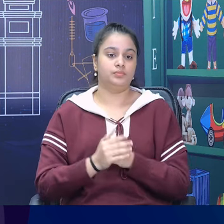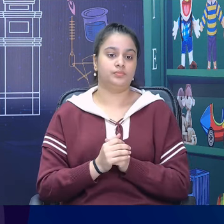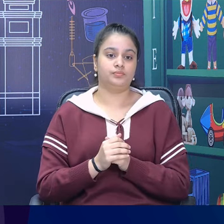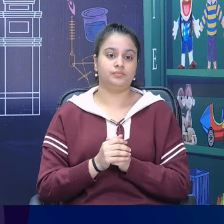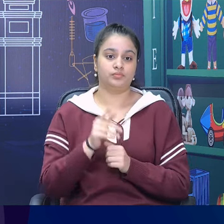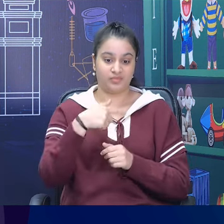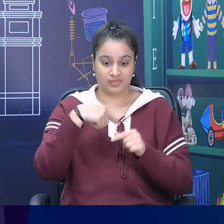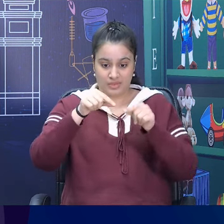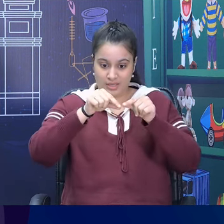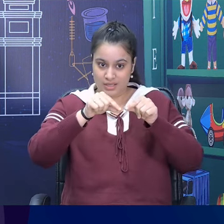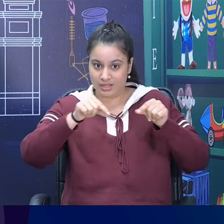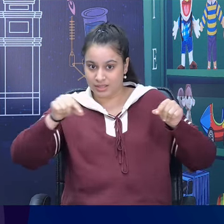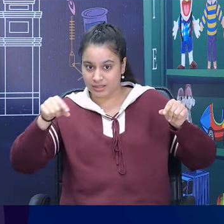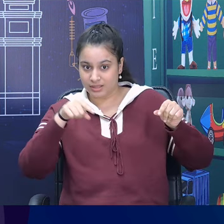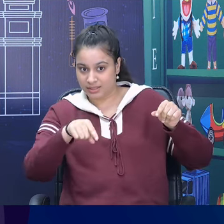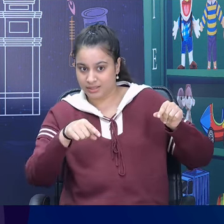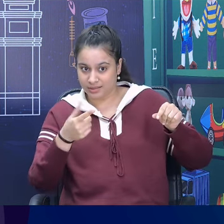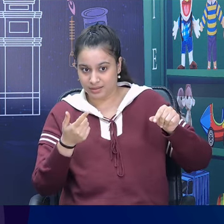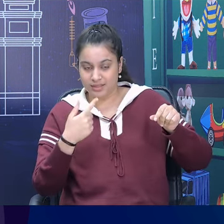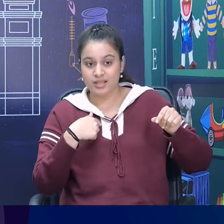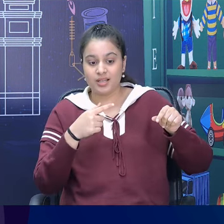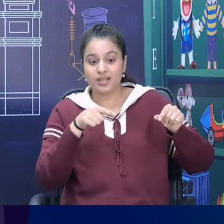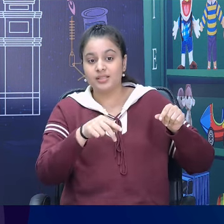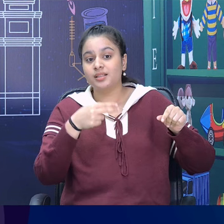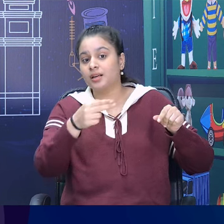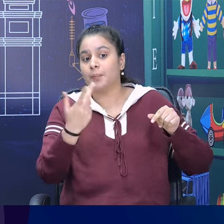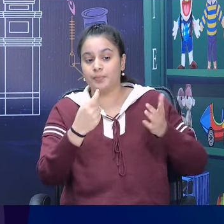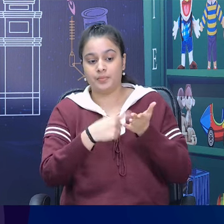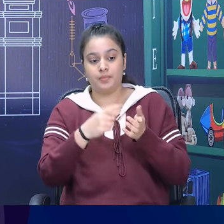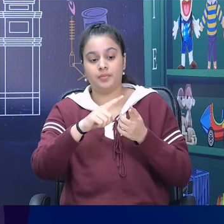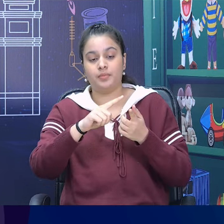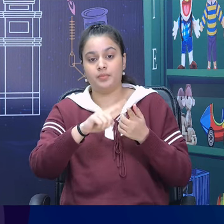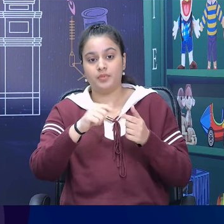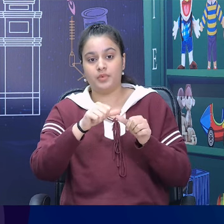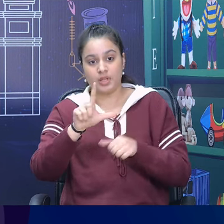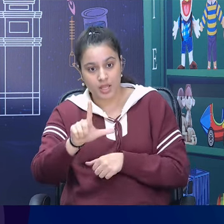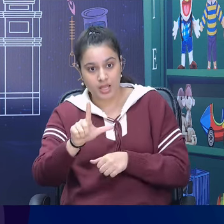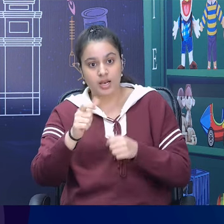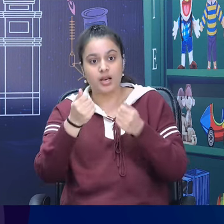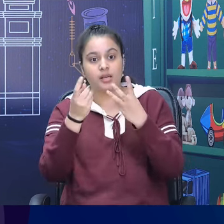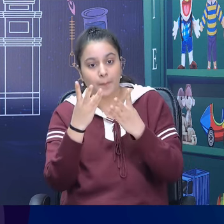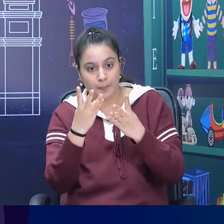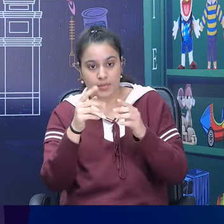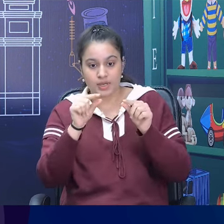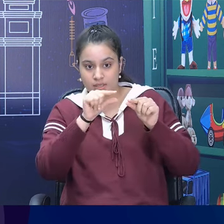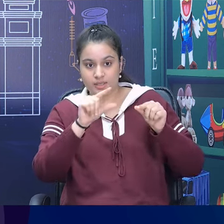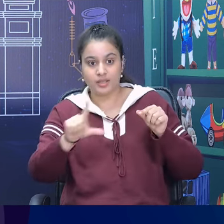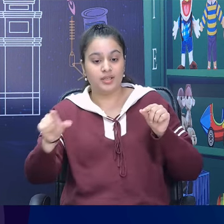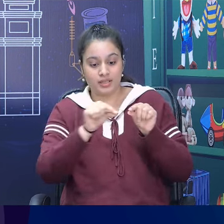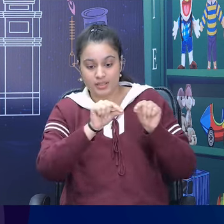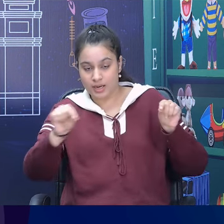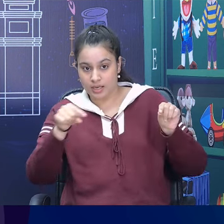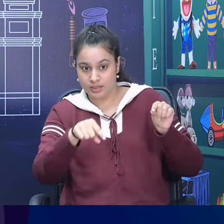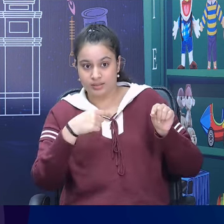ये नंबर लाइन है जिसे हम दूसरे वर्ड में रियल नंबर लाइन भी बोलते हैं क्योंकि हर एक पॉइंट इसका जो यूनिक पॉइंट है वो रिप्रेजेंट करता है एक रियल नंबर